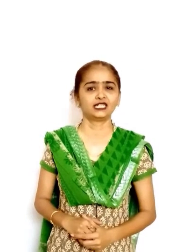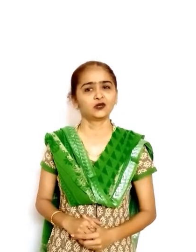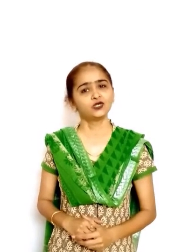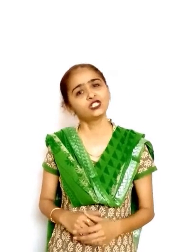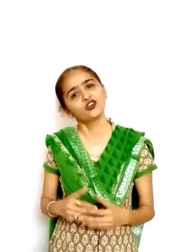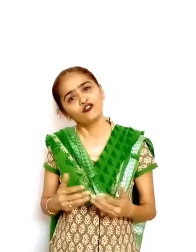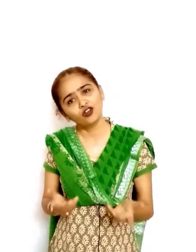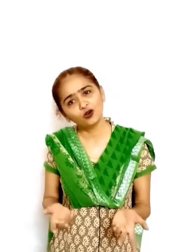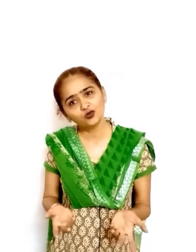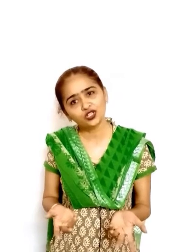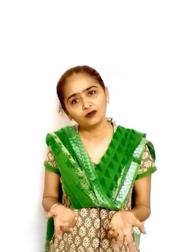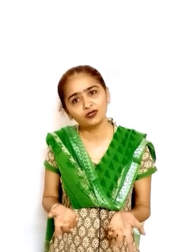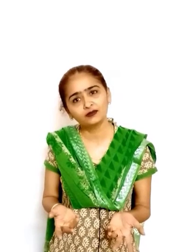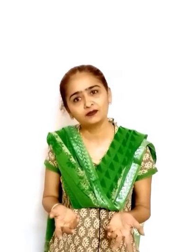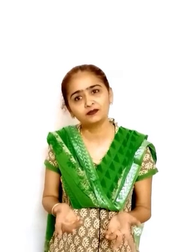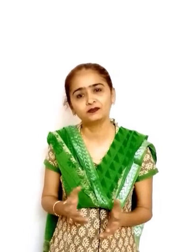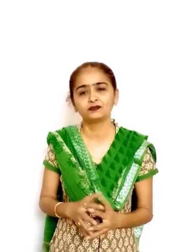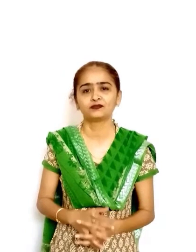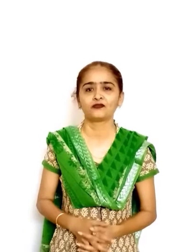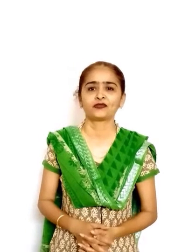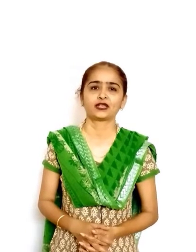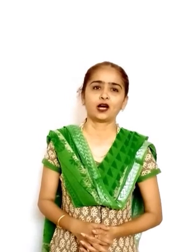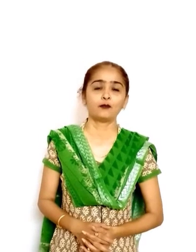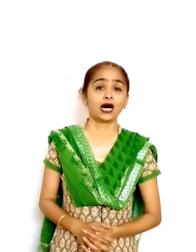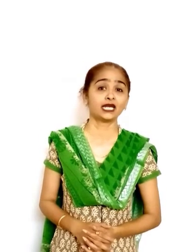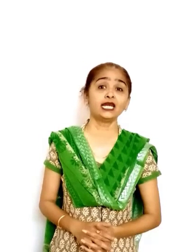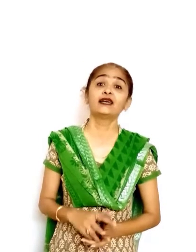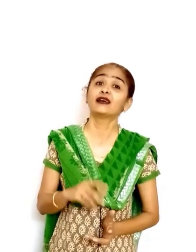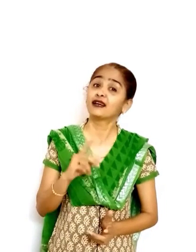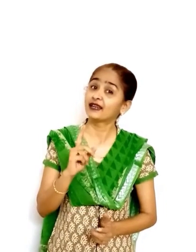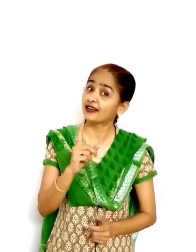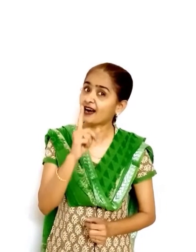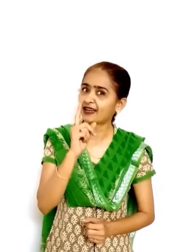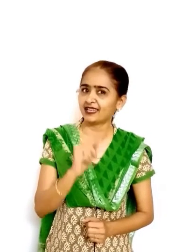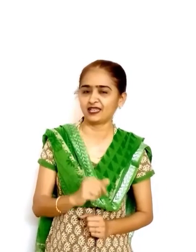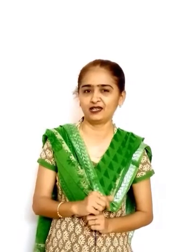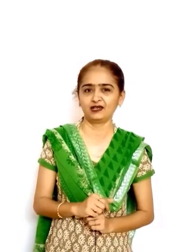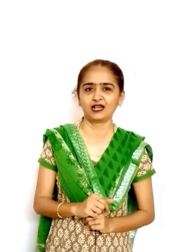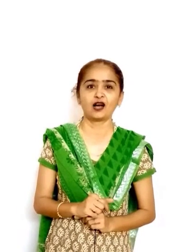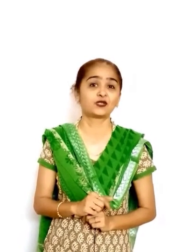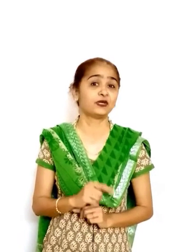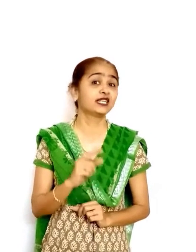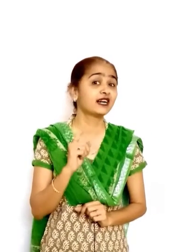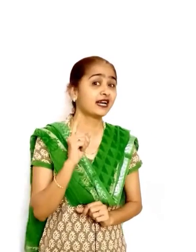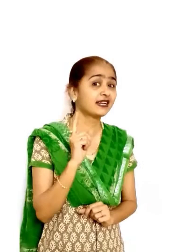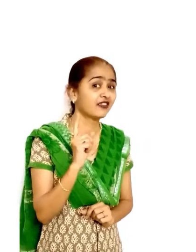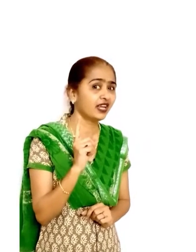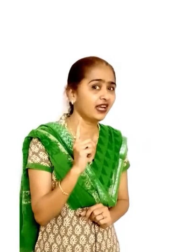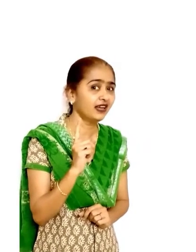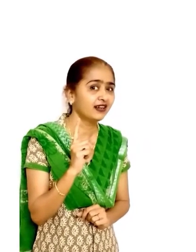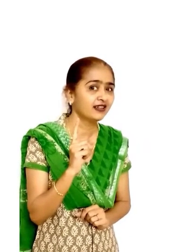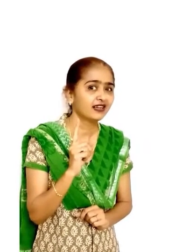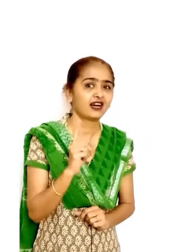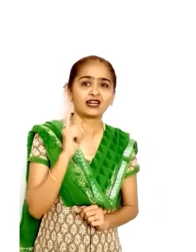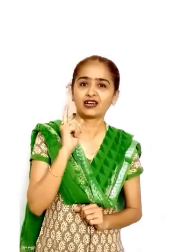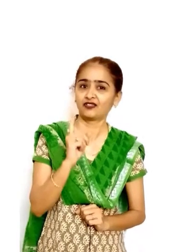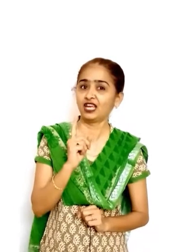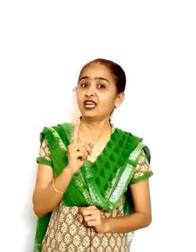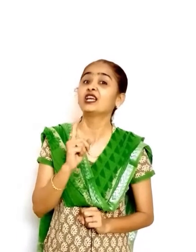थे कुछ विलोम शब्द। अब बारी गृह कार्य की। आप सभी गृह कार्य करते हैं? अगर करते हैं,